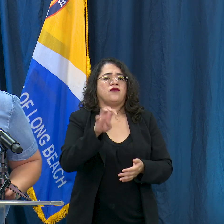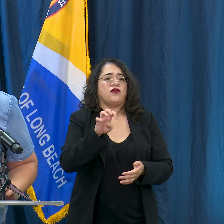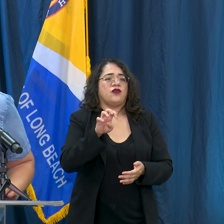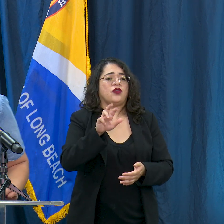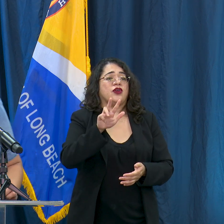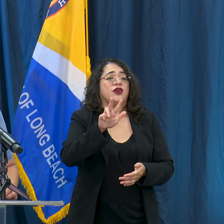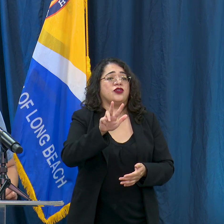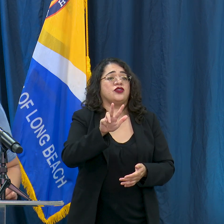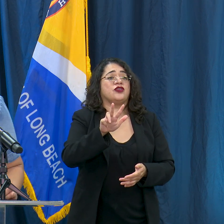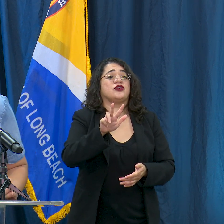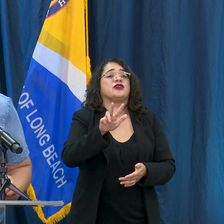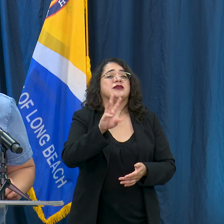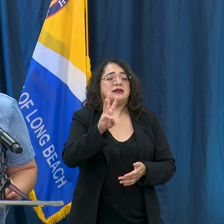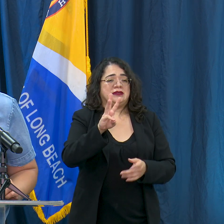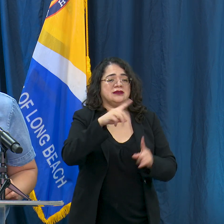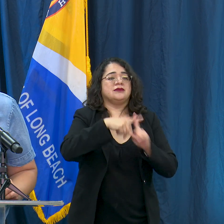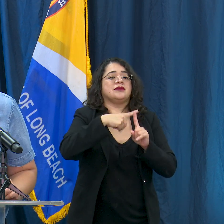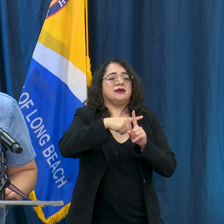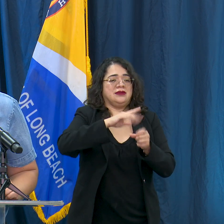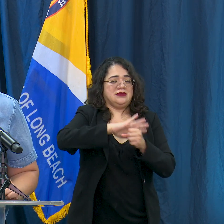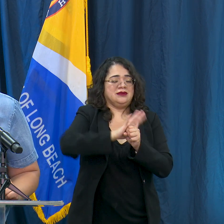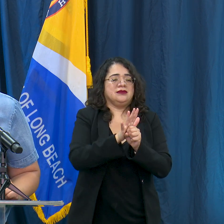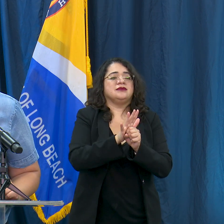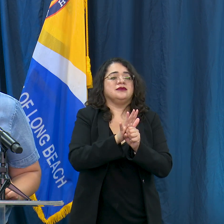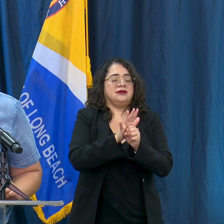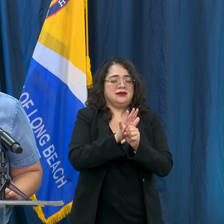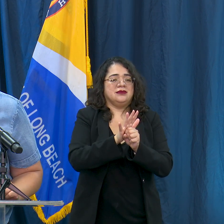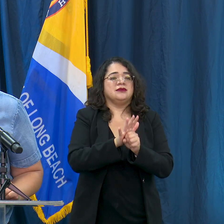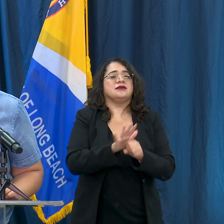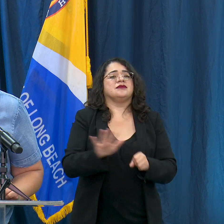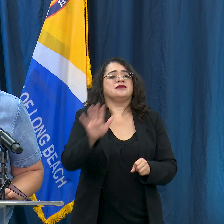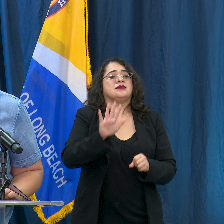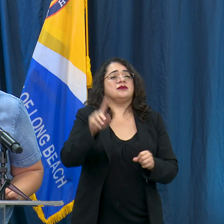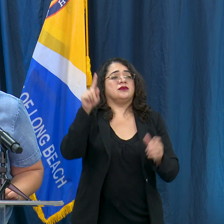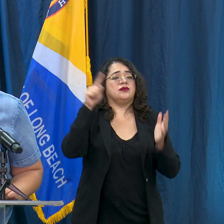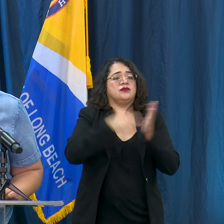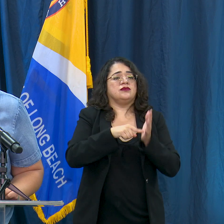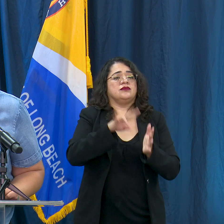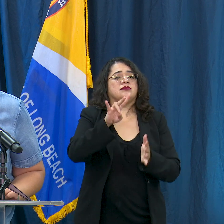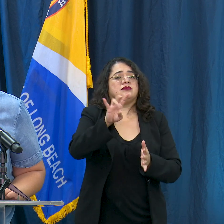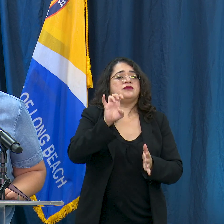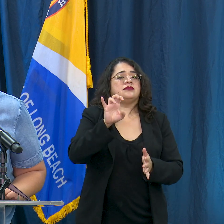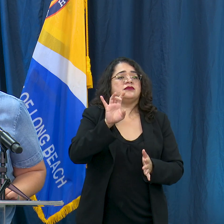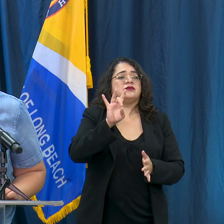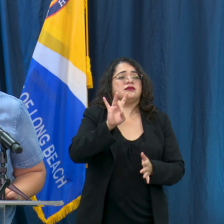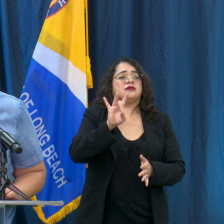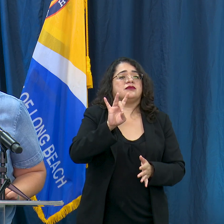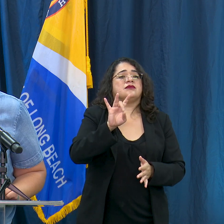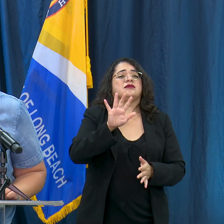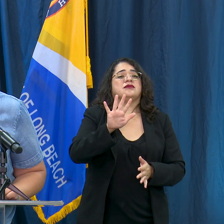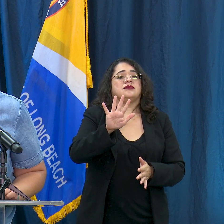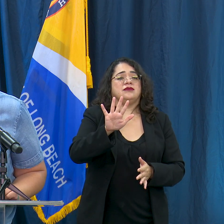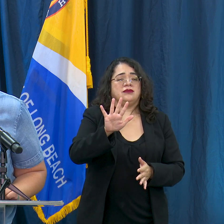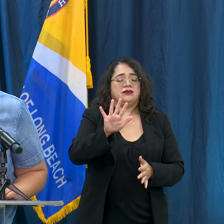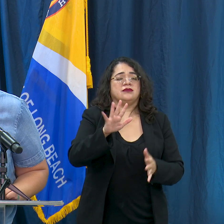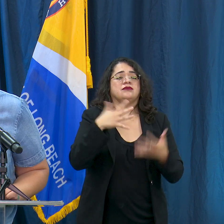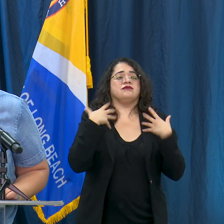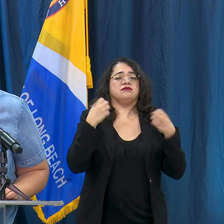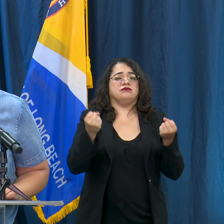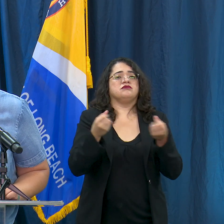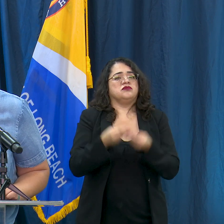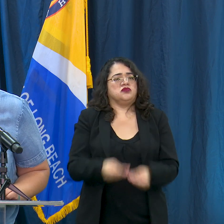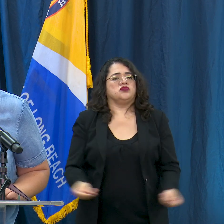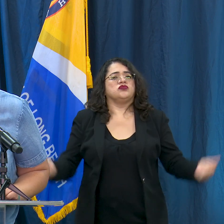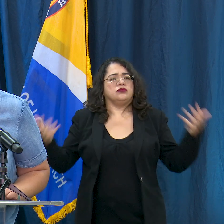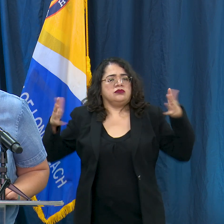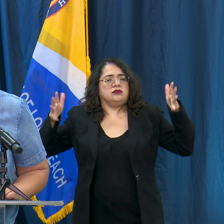2,436 residentes que han dado positivo al coronavirus. Aproximadamente 1,785 personas se han recuperado del virus y